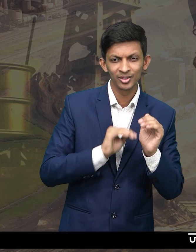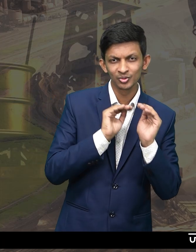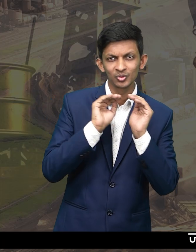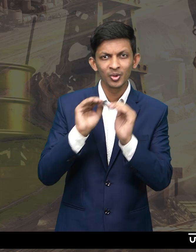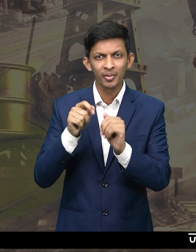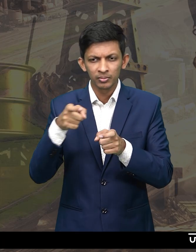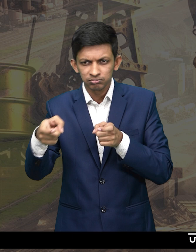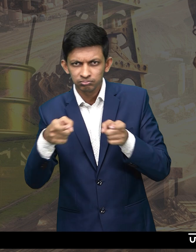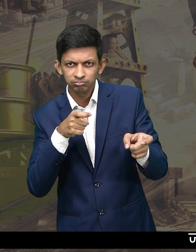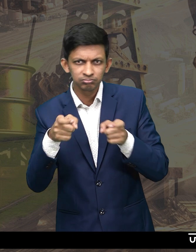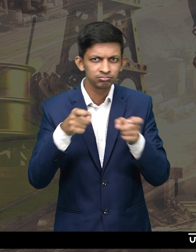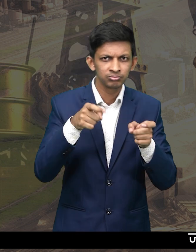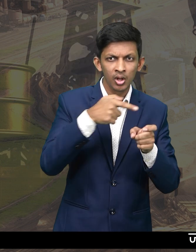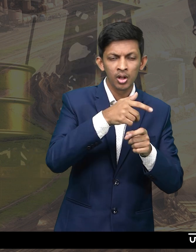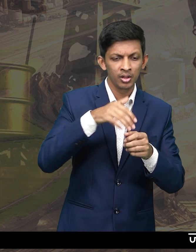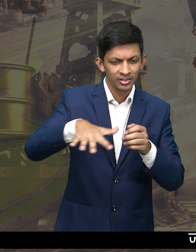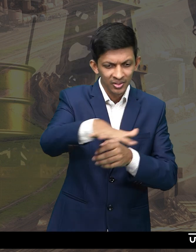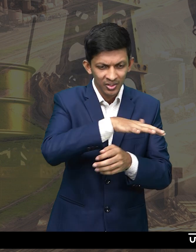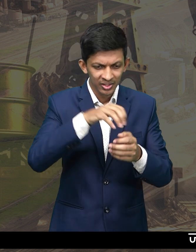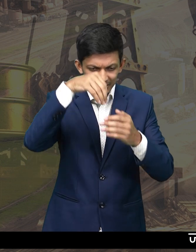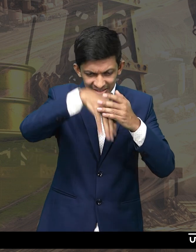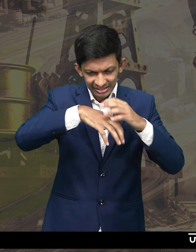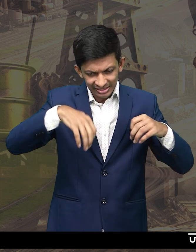जीवाश्म ईंधन का स्थायी प्रबंधन,